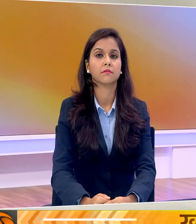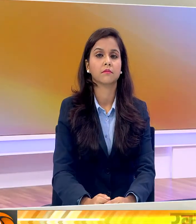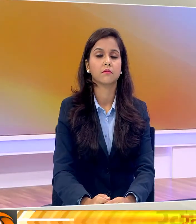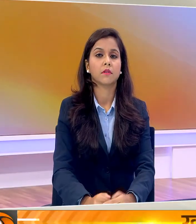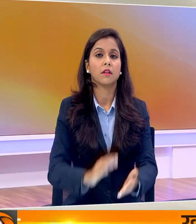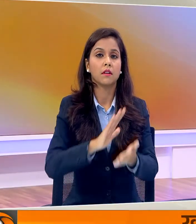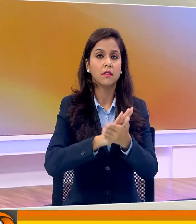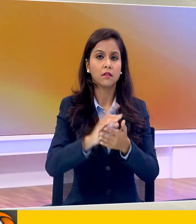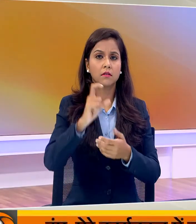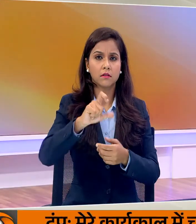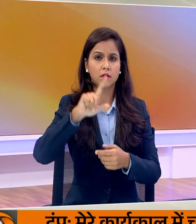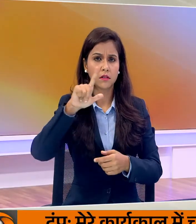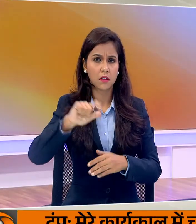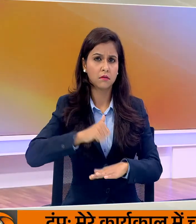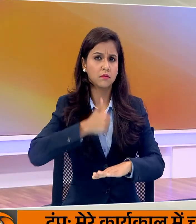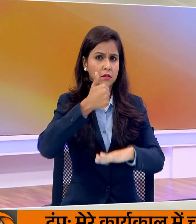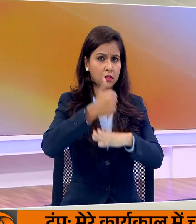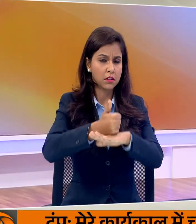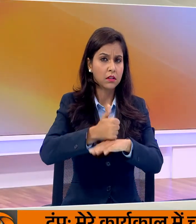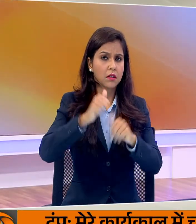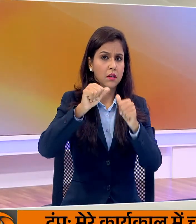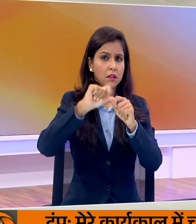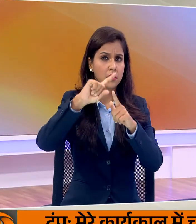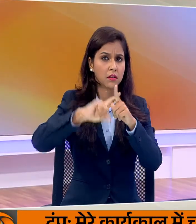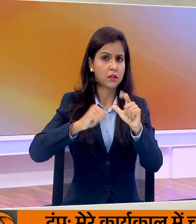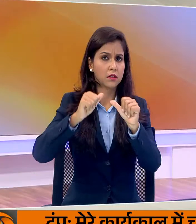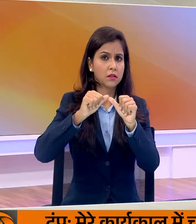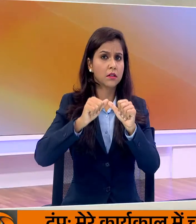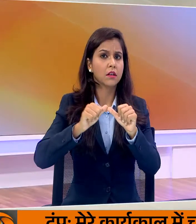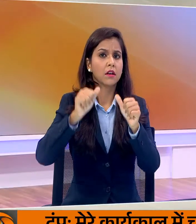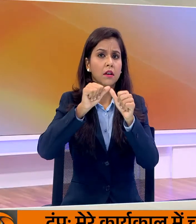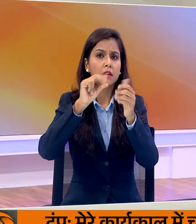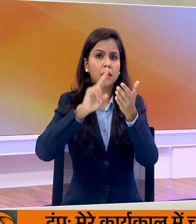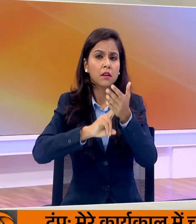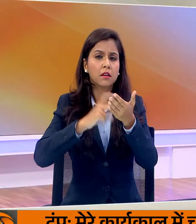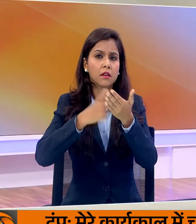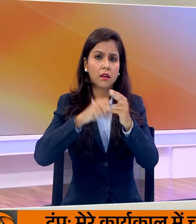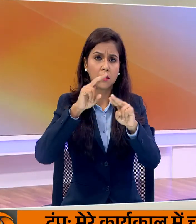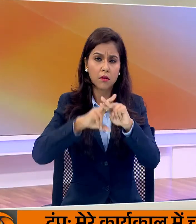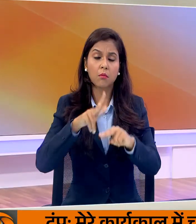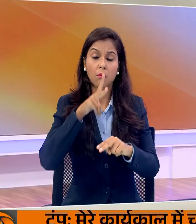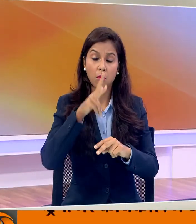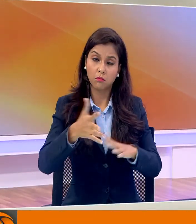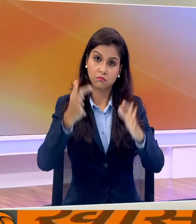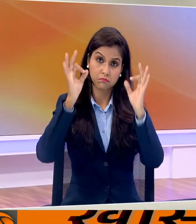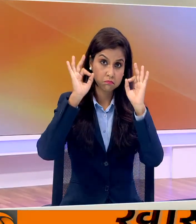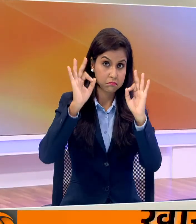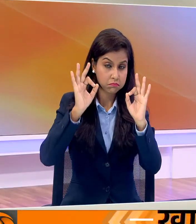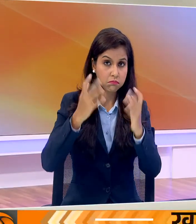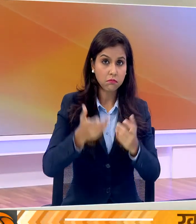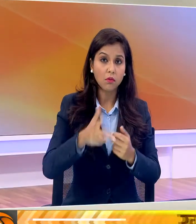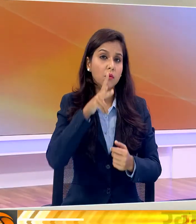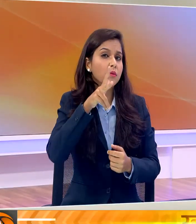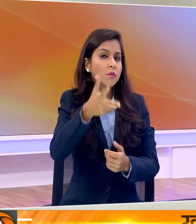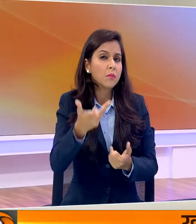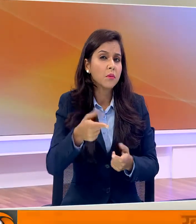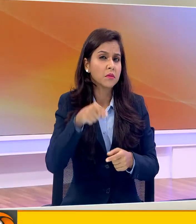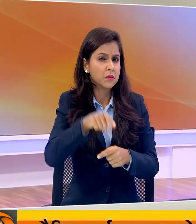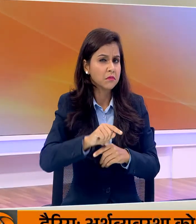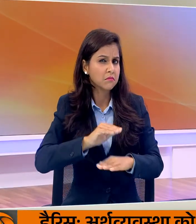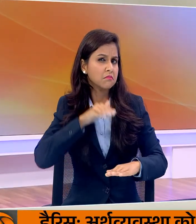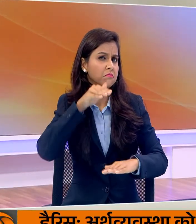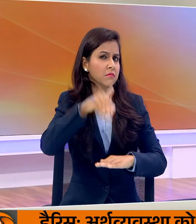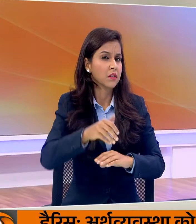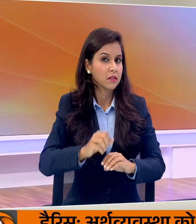HCL के संस्थापक सदस्य अजय चौधरी ने ANRF पहल की तारीफ की है। उन्होंने कहा कि इस पहल से देश भर